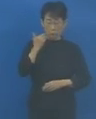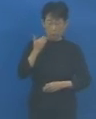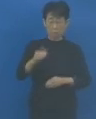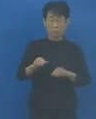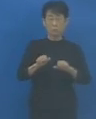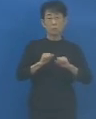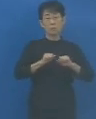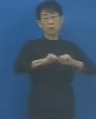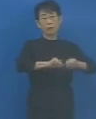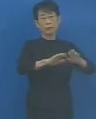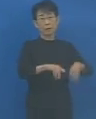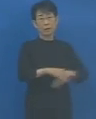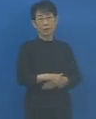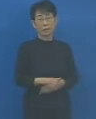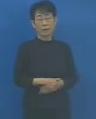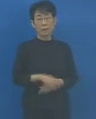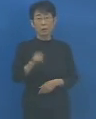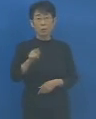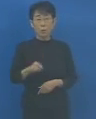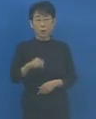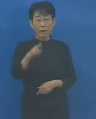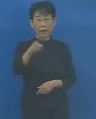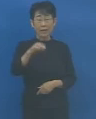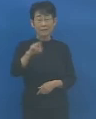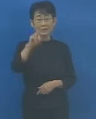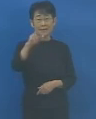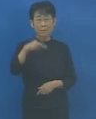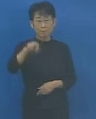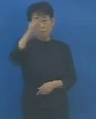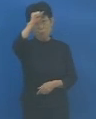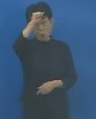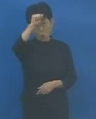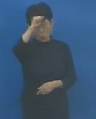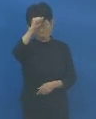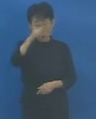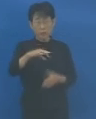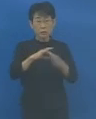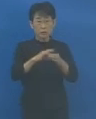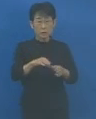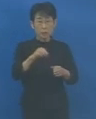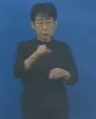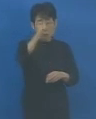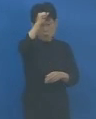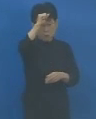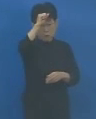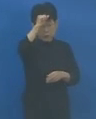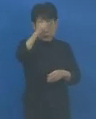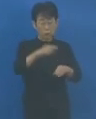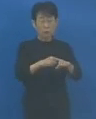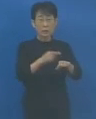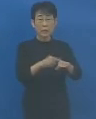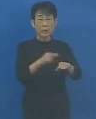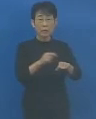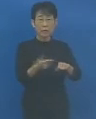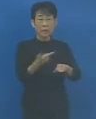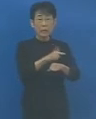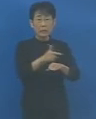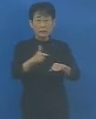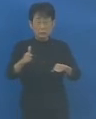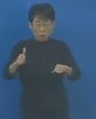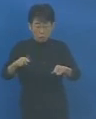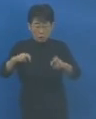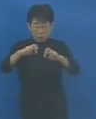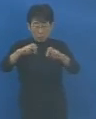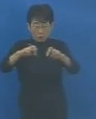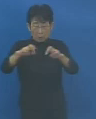は、本来、ハンセン病について、その病気の性格が、いろいろと解明されていった